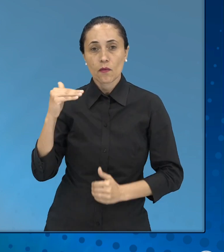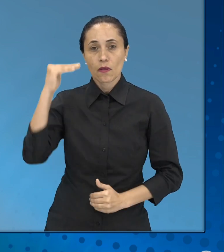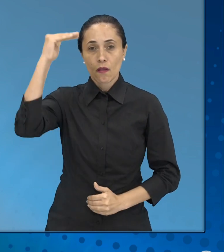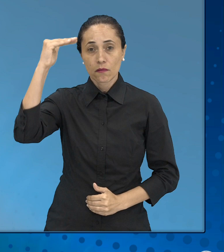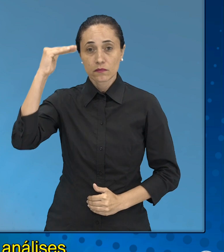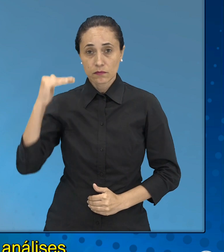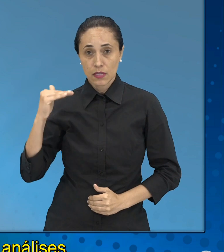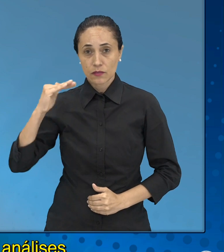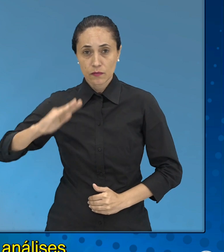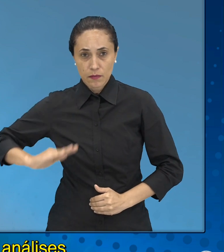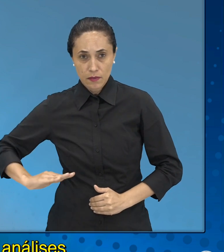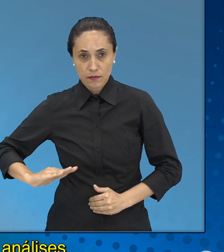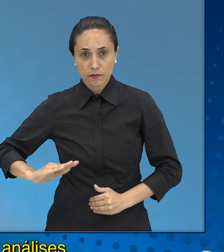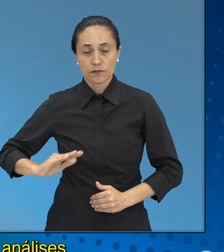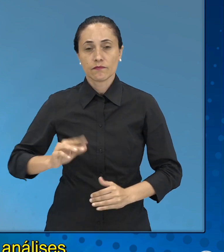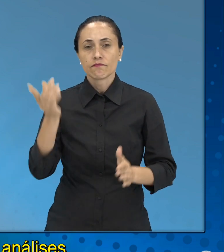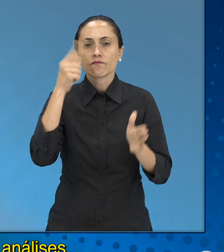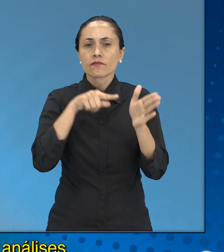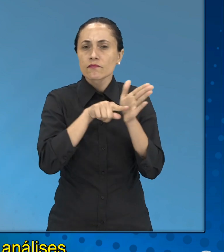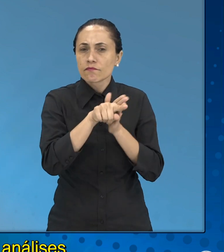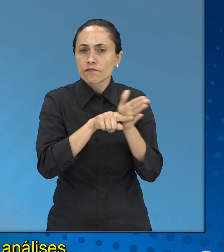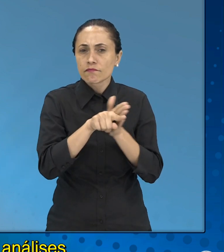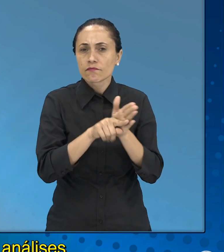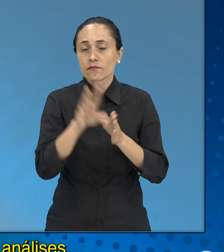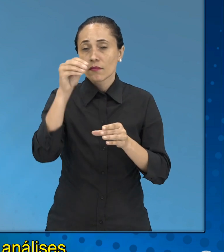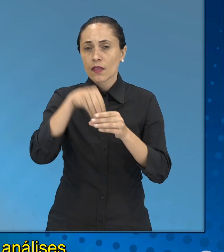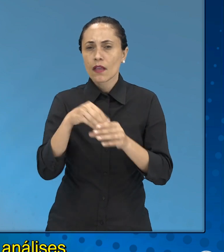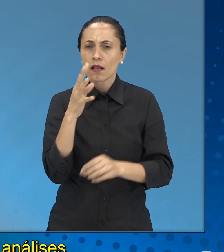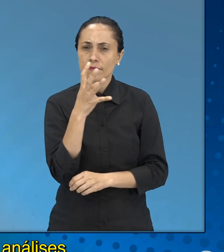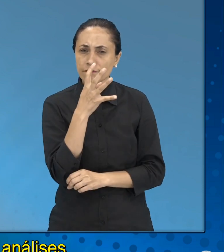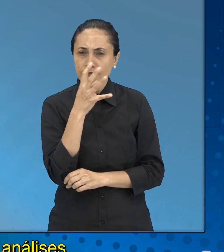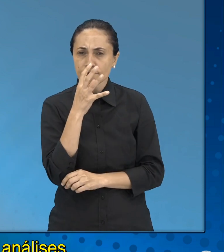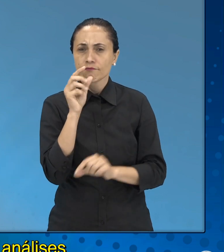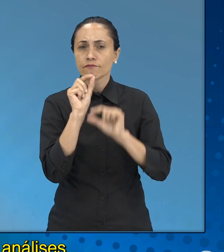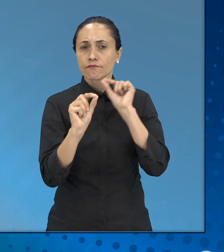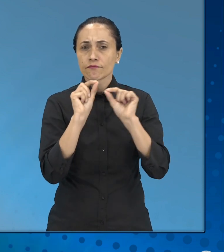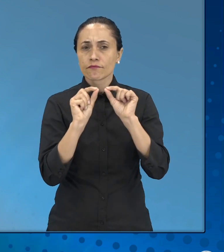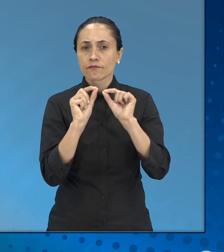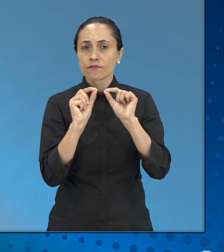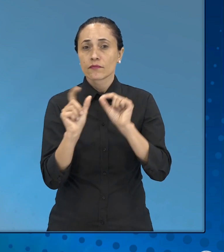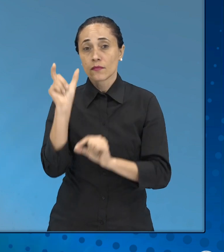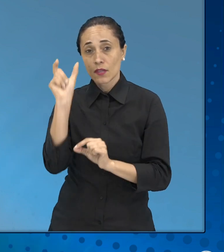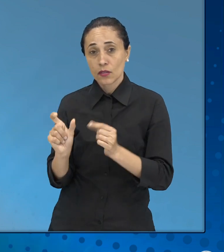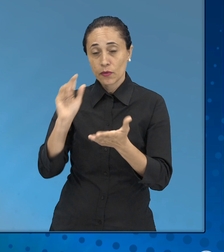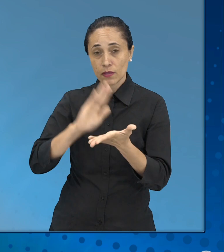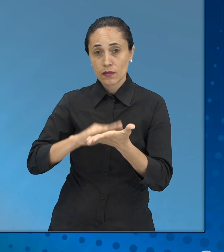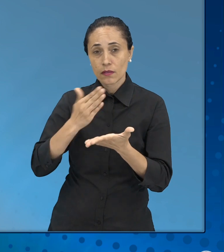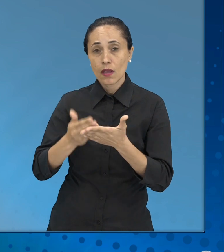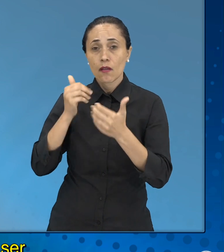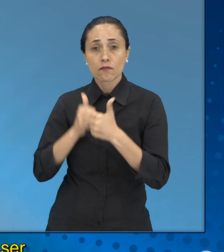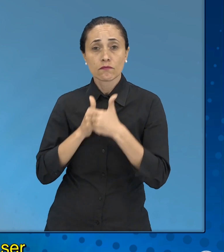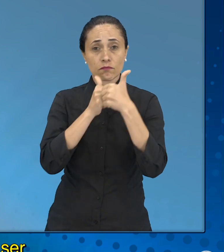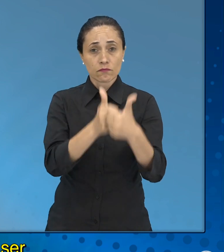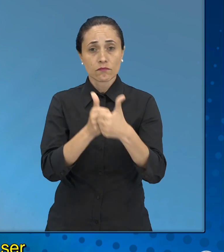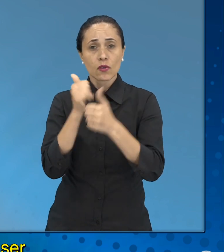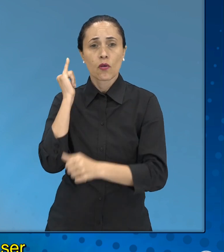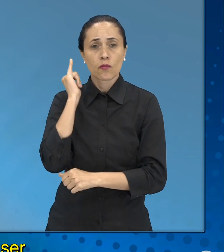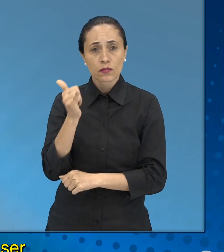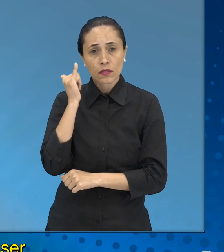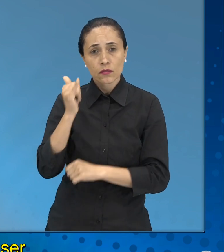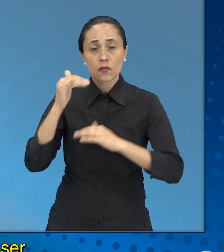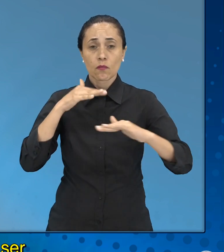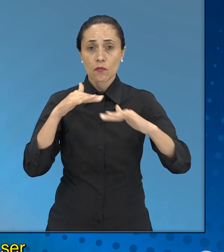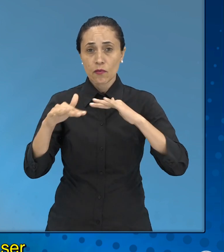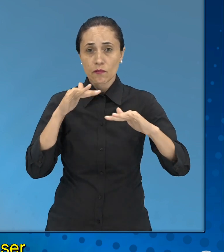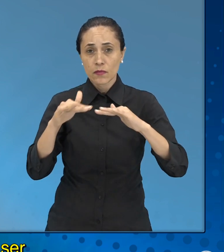baixo. Foi observado nessas análises que a intérprete acompanhava os movimentos da contadora. Isso